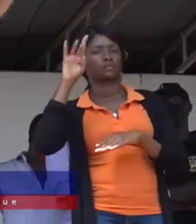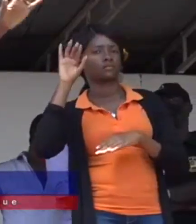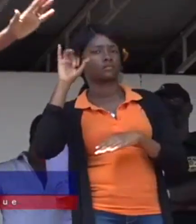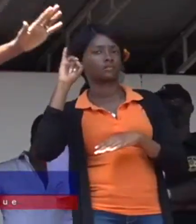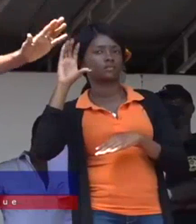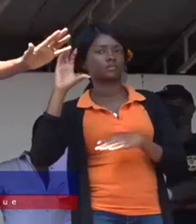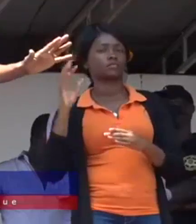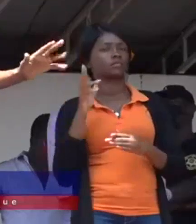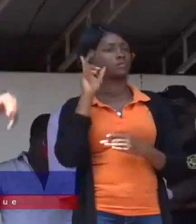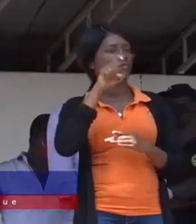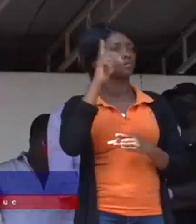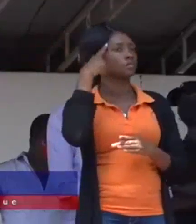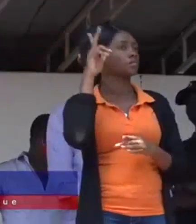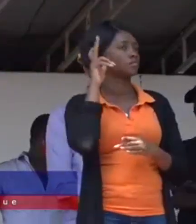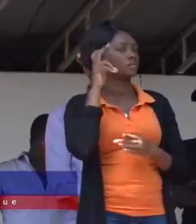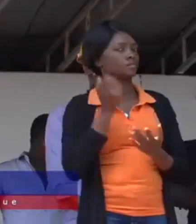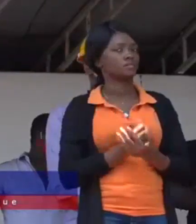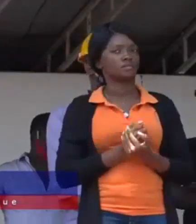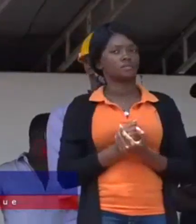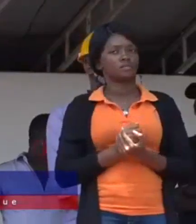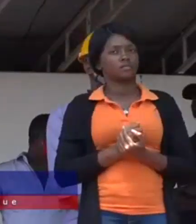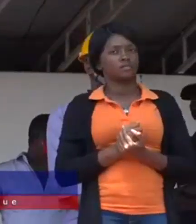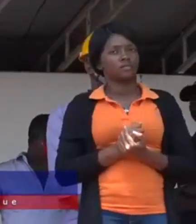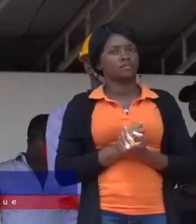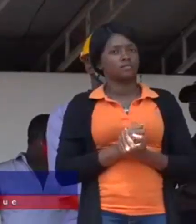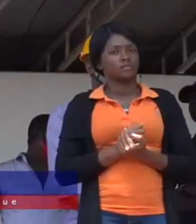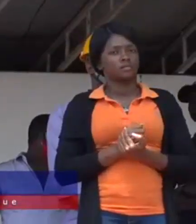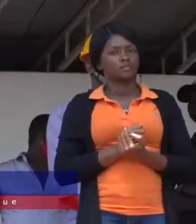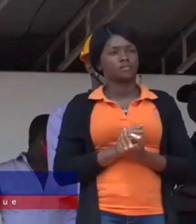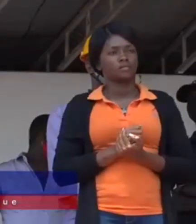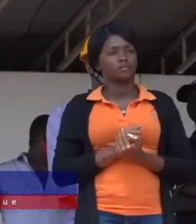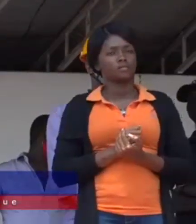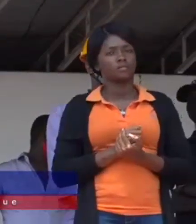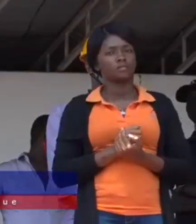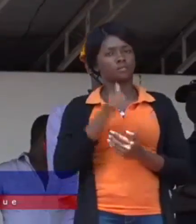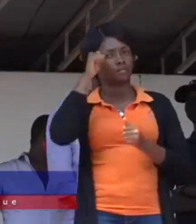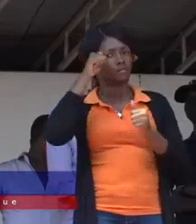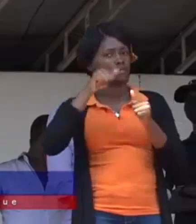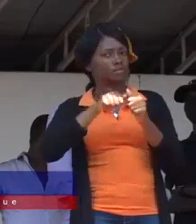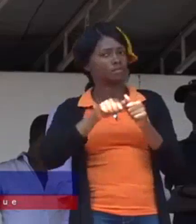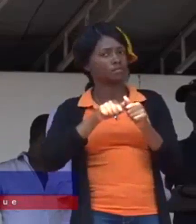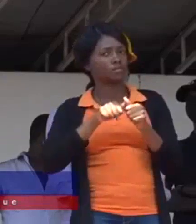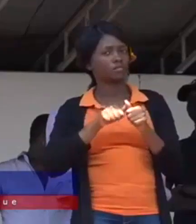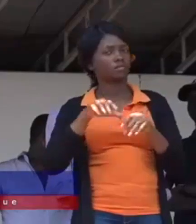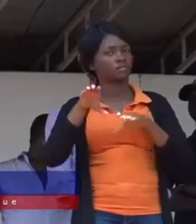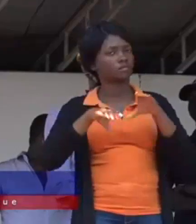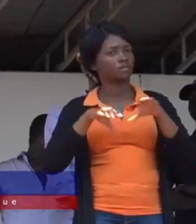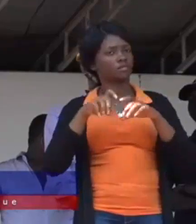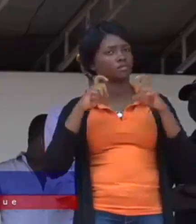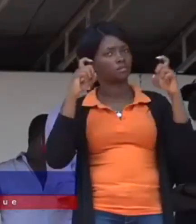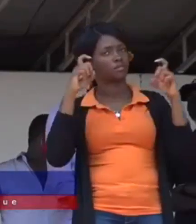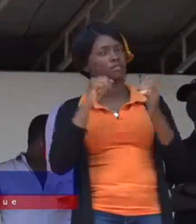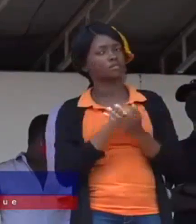j'oreille nous, besoin ça me va parler pour téléphérique là, besoin j'oreille nous. Changer, nous te fait campagne, nous changer